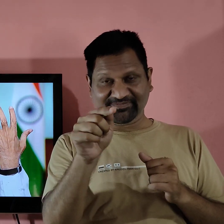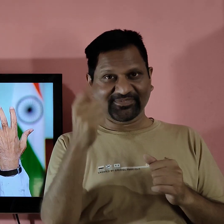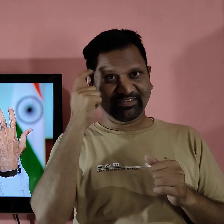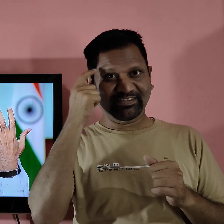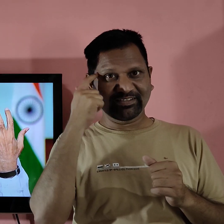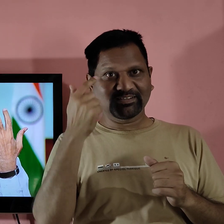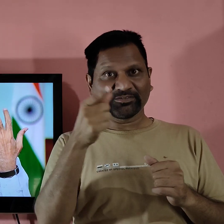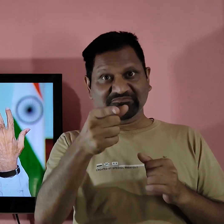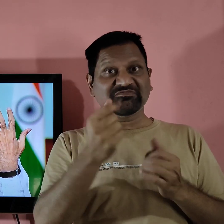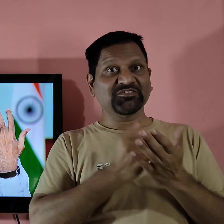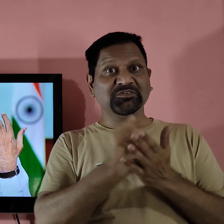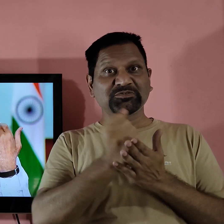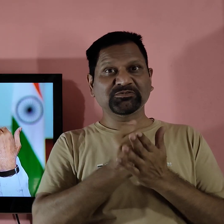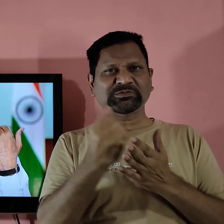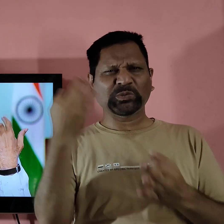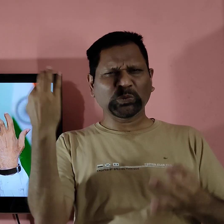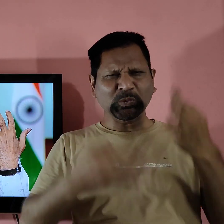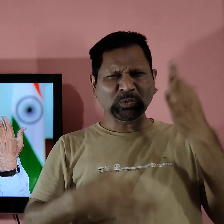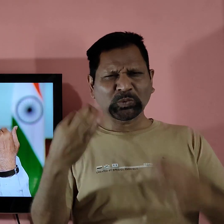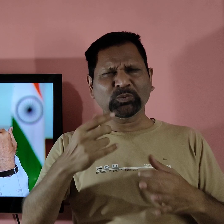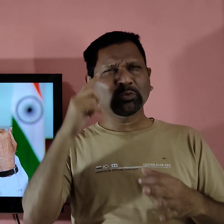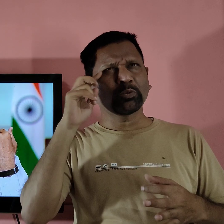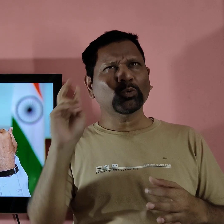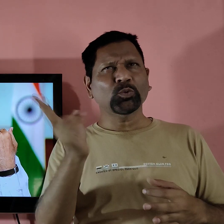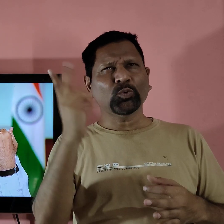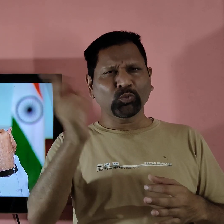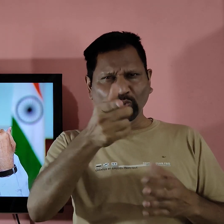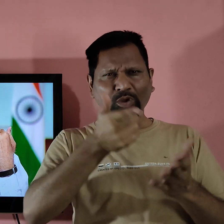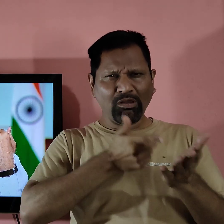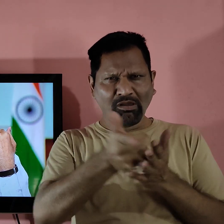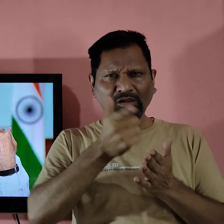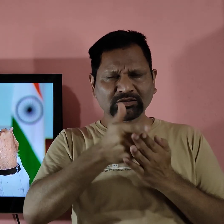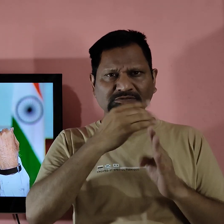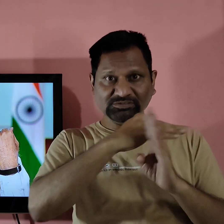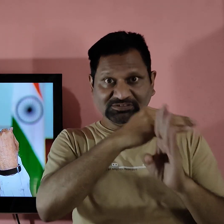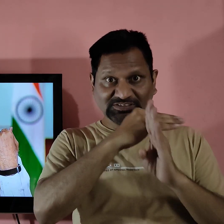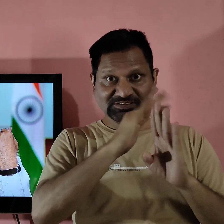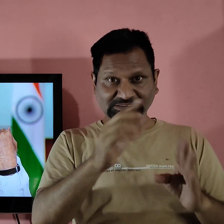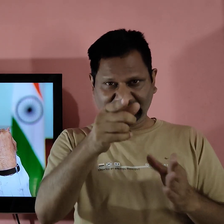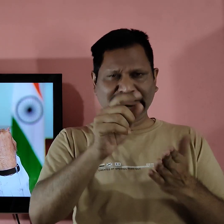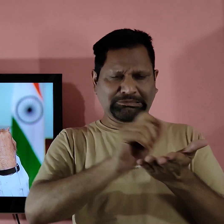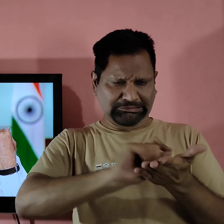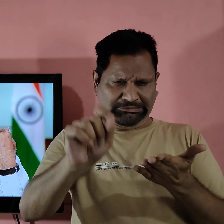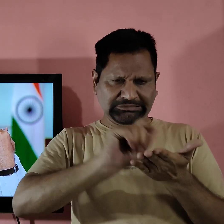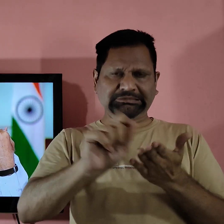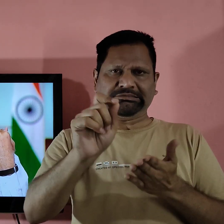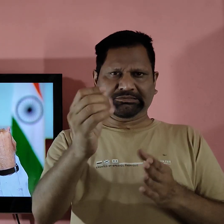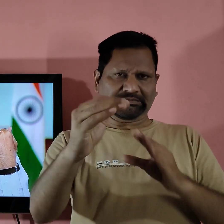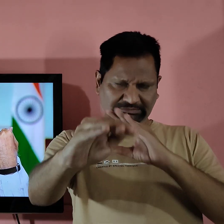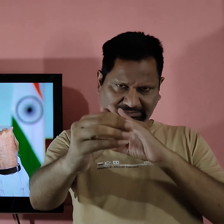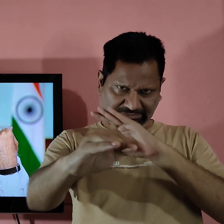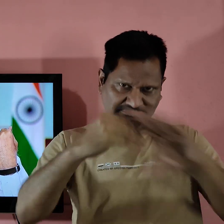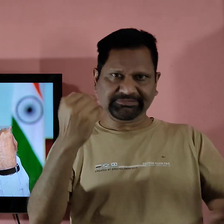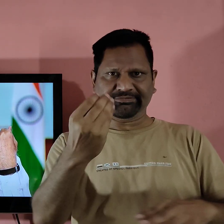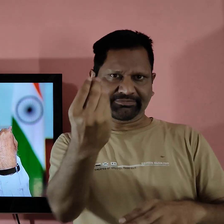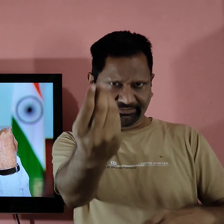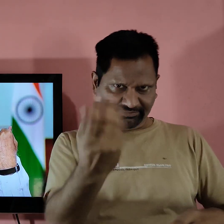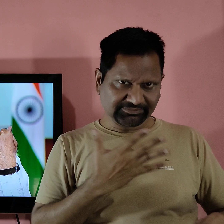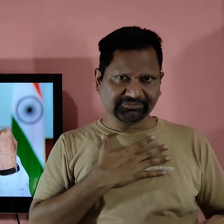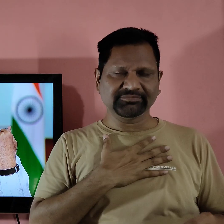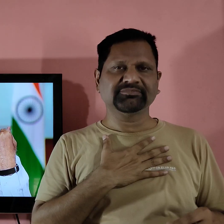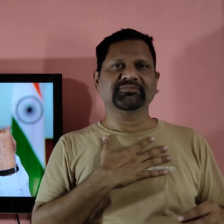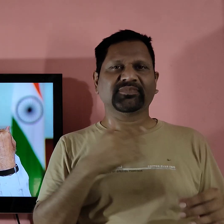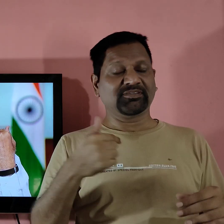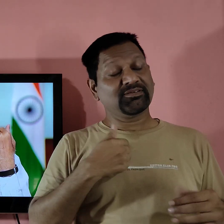ऐसे विशेष प्रयास किए हो, प्रयोग किए हो, अपने गांव को बचाया हो, अगर मुझे लिख करके भेजेंगे तो मुझे बहुत अच्छा